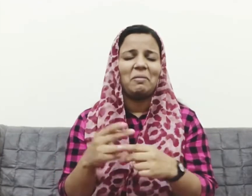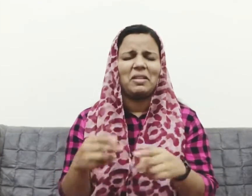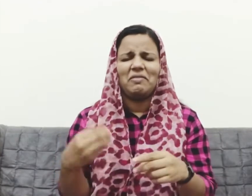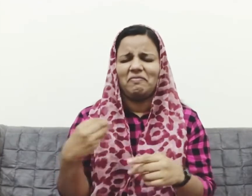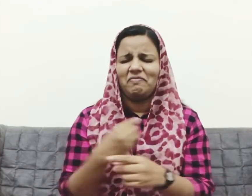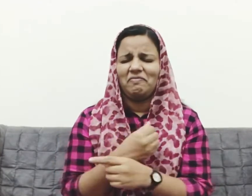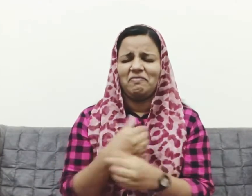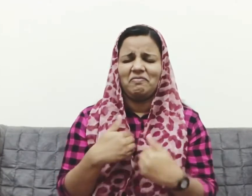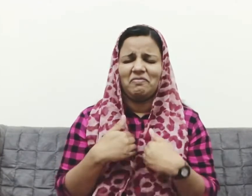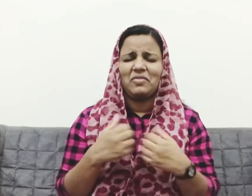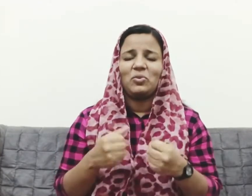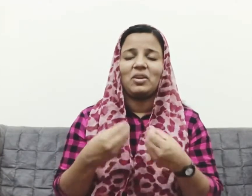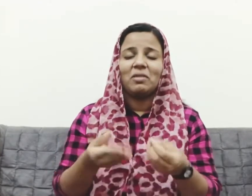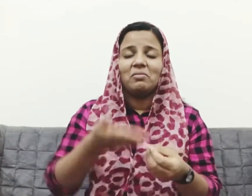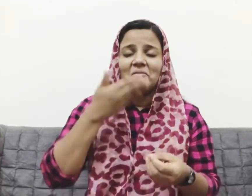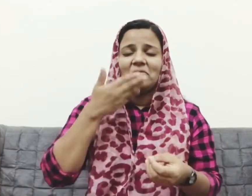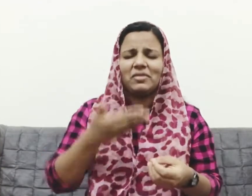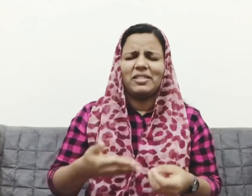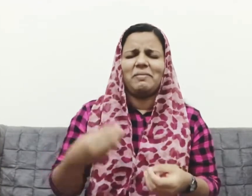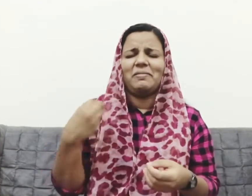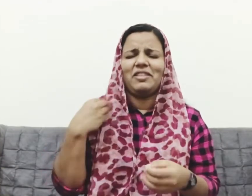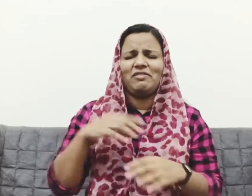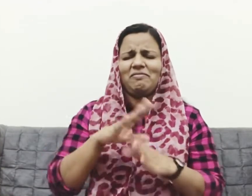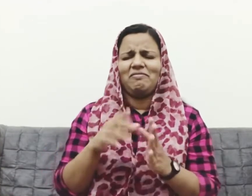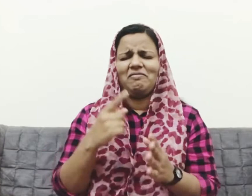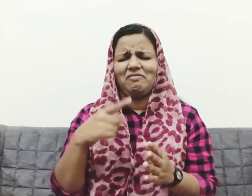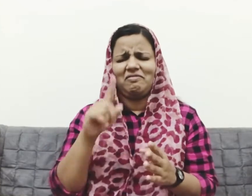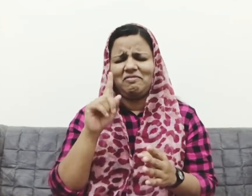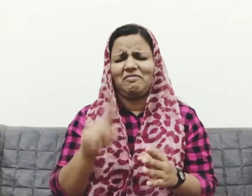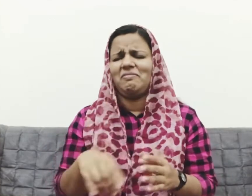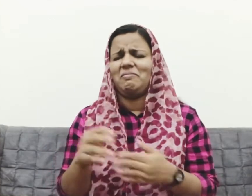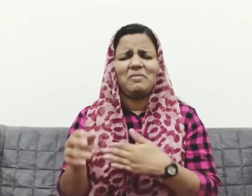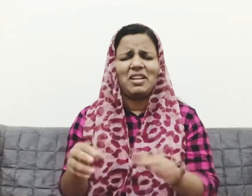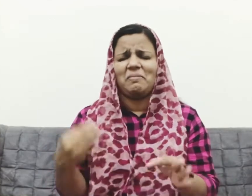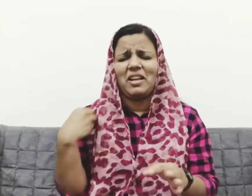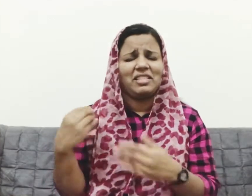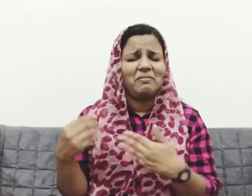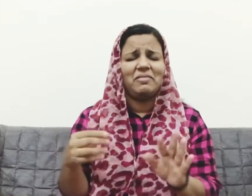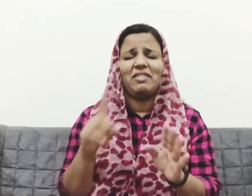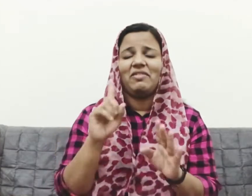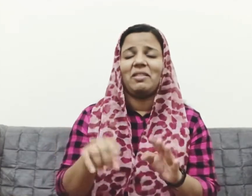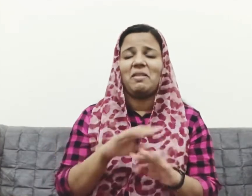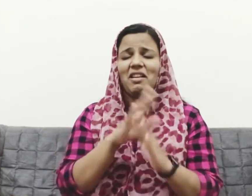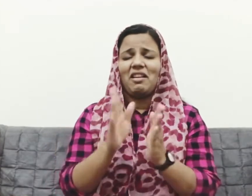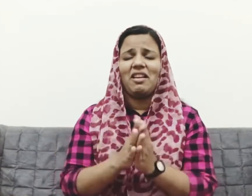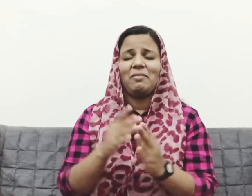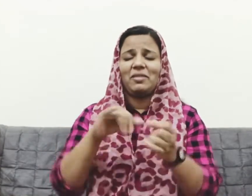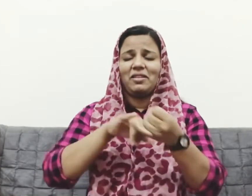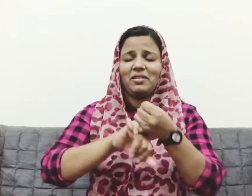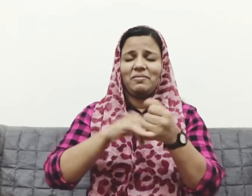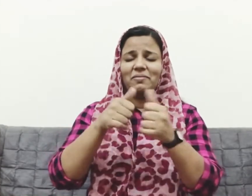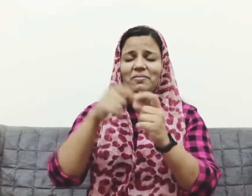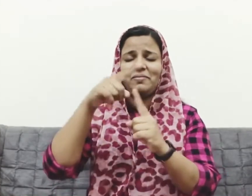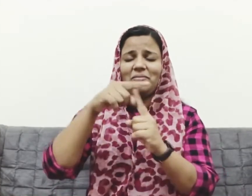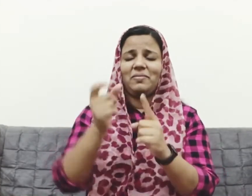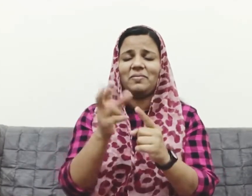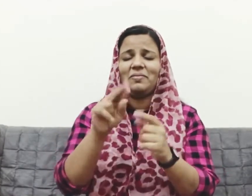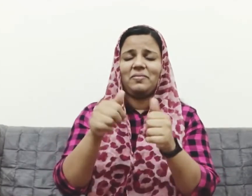കുഞ്ഞുങ്ങൾ സ്വസ്ഥമായി ശ്വാസം നടക്കട്ടെ. സാച്ചുറേഷൻ ലെവൽ യേശു ക്രിസ്തുവിൻ്റെ നാമത്തിൽ നോർമലായി തീരട്ടെ. കർത്താവിൻ്റെ പ്രവൃത്തി കണ്ട്